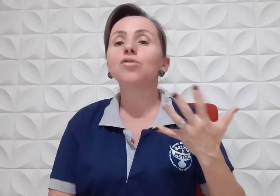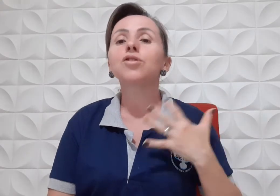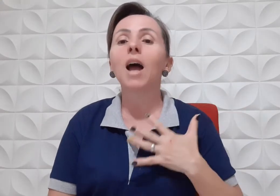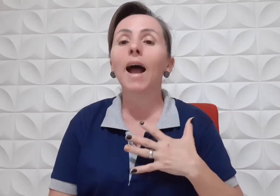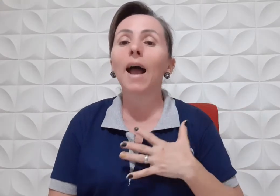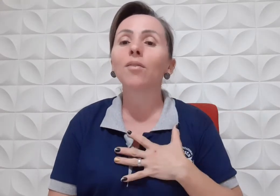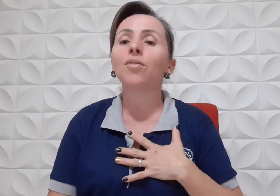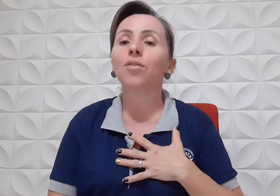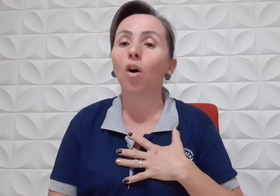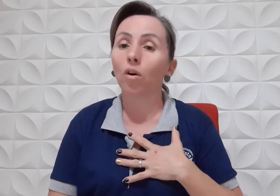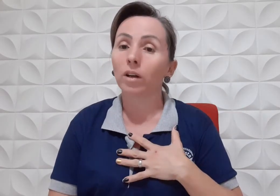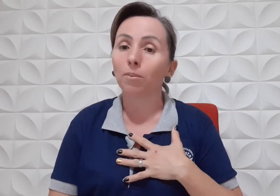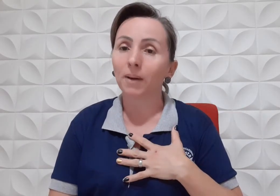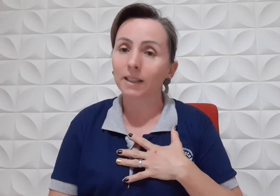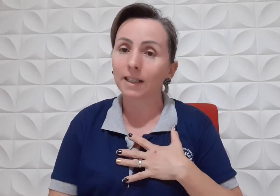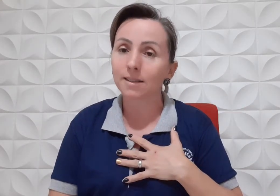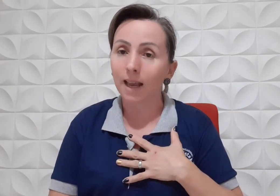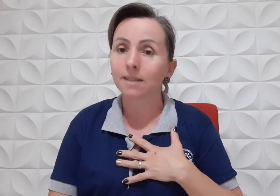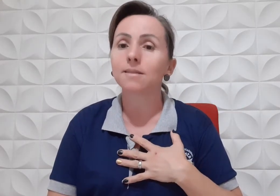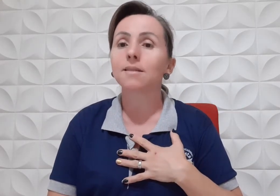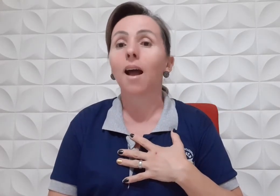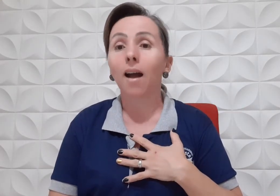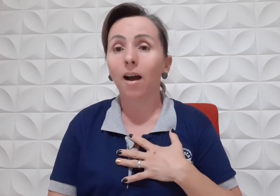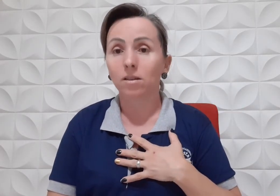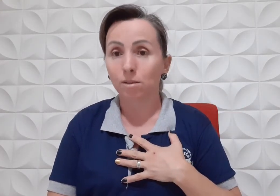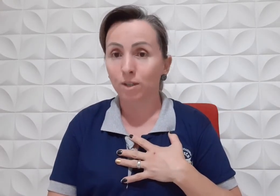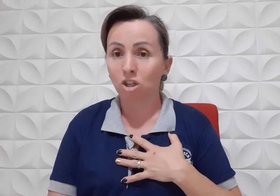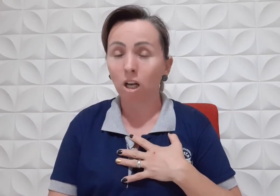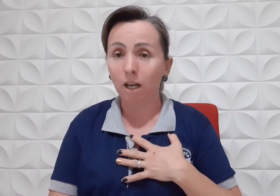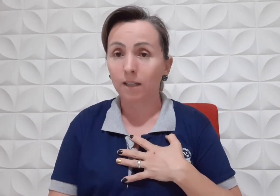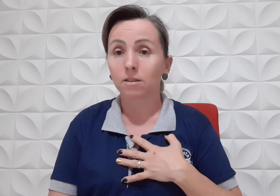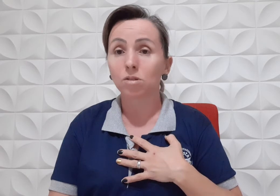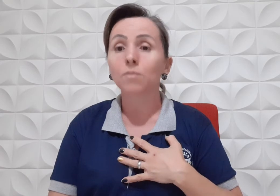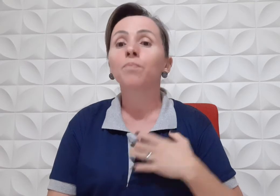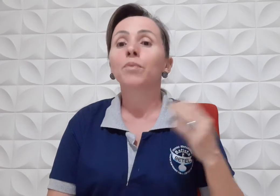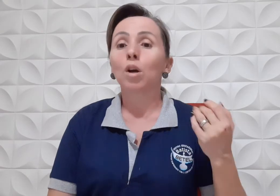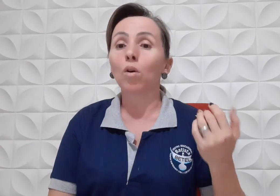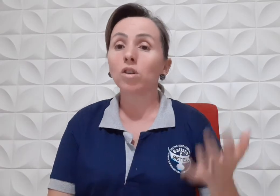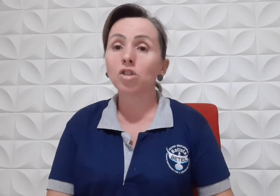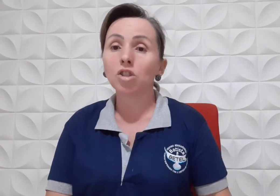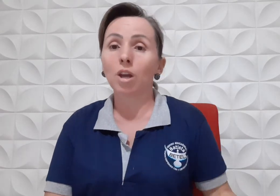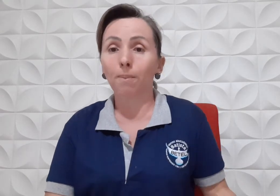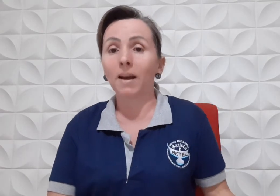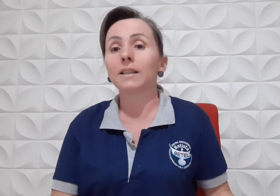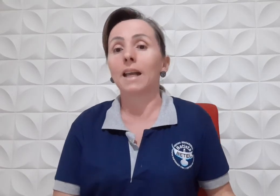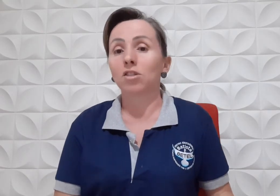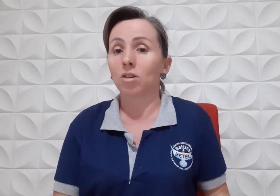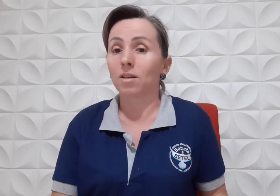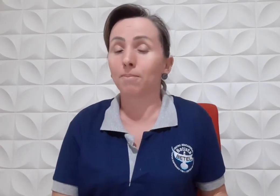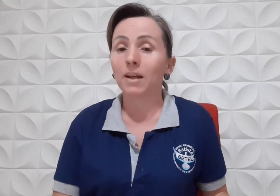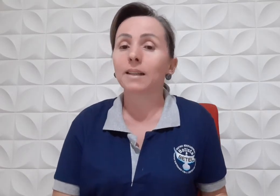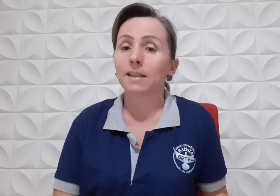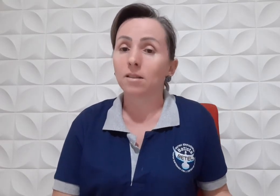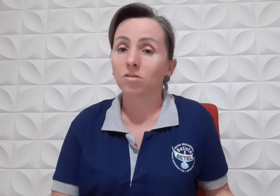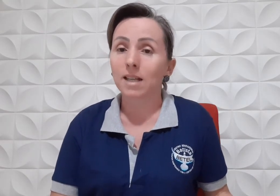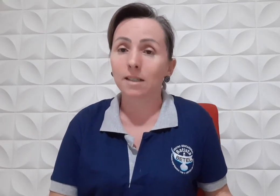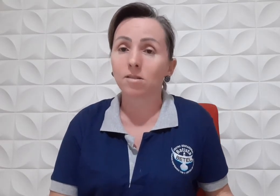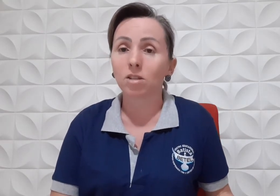já foram pertencentes aos mexicanos. Hoje em dia pertence aos Estados